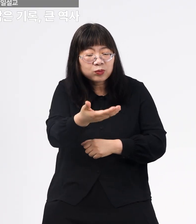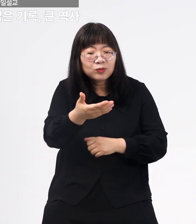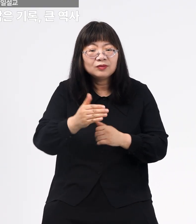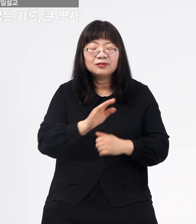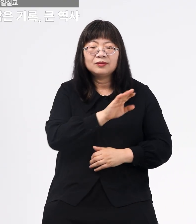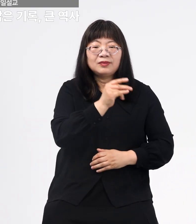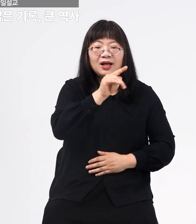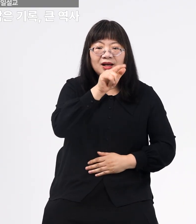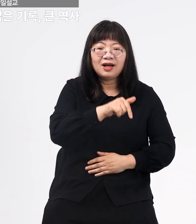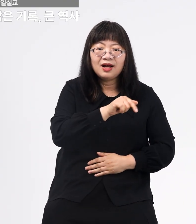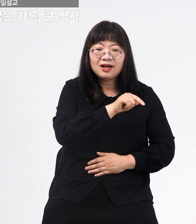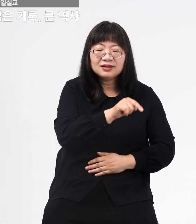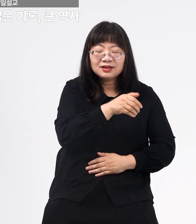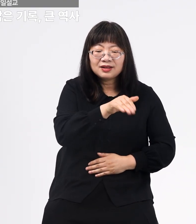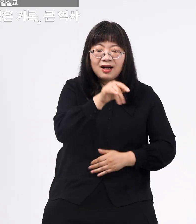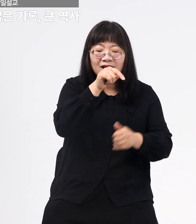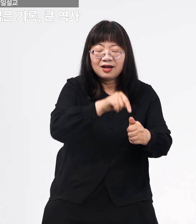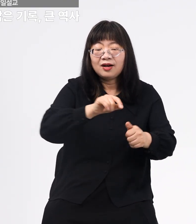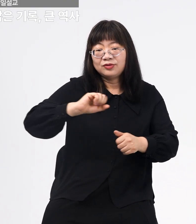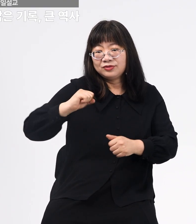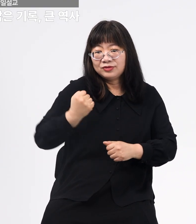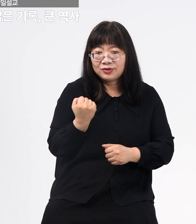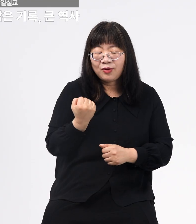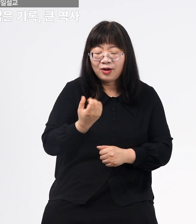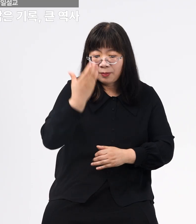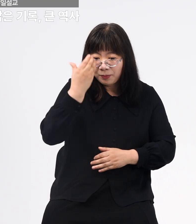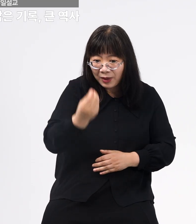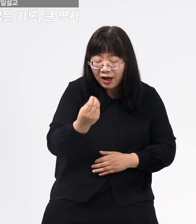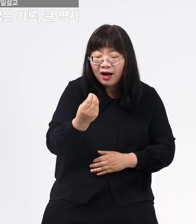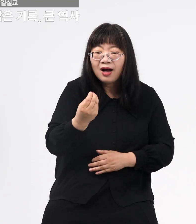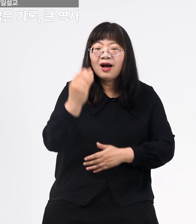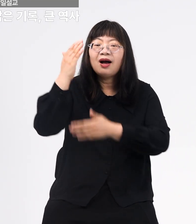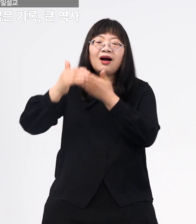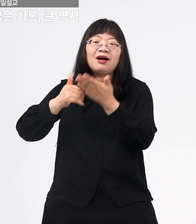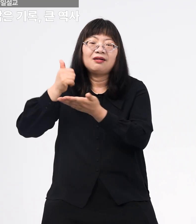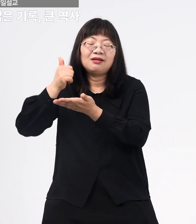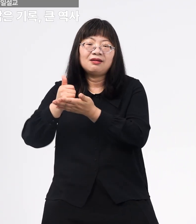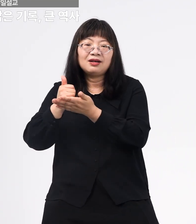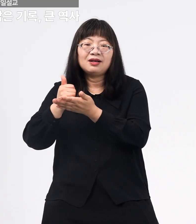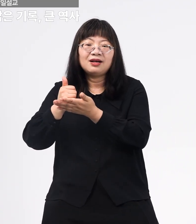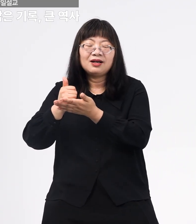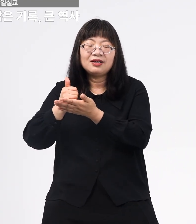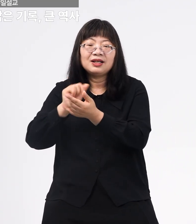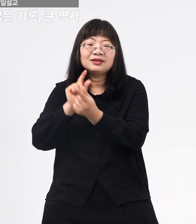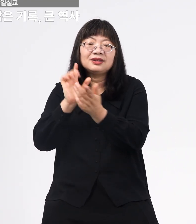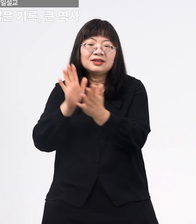바락은 가라 순종해서 봤더니 하나님의 역사를 구경한 것밖에